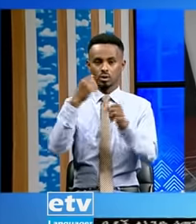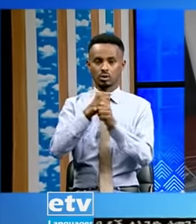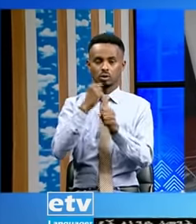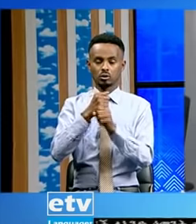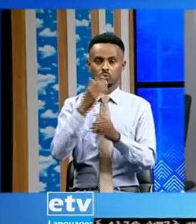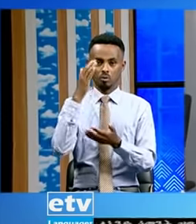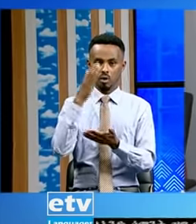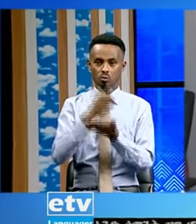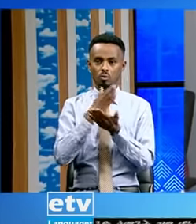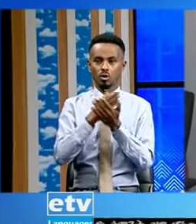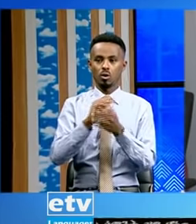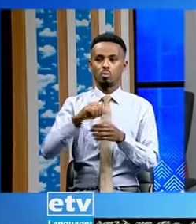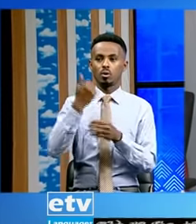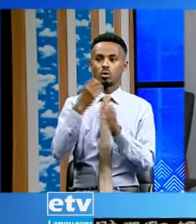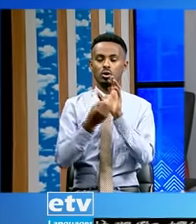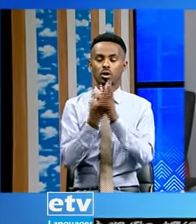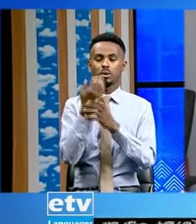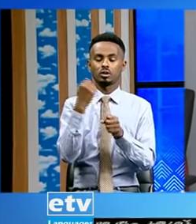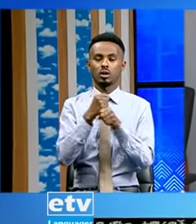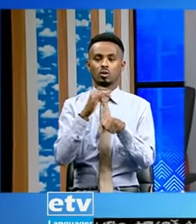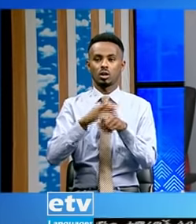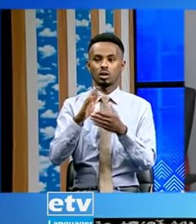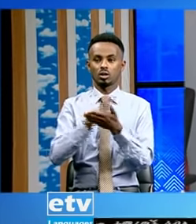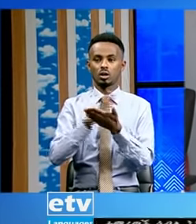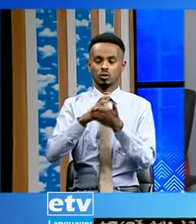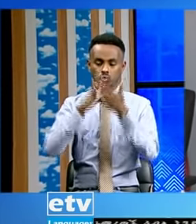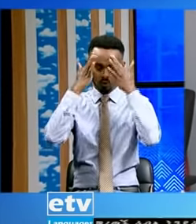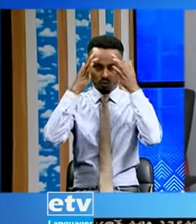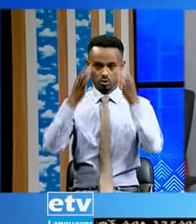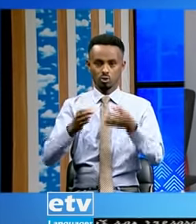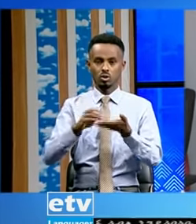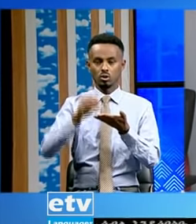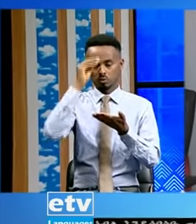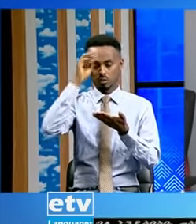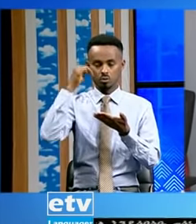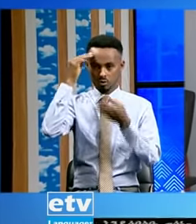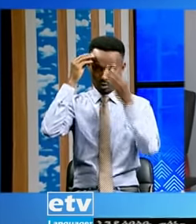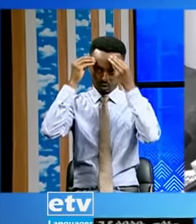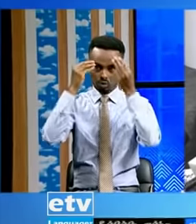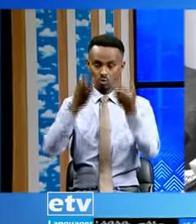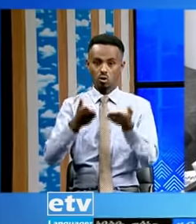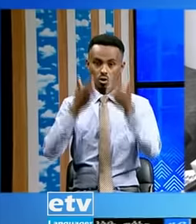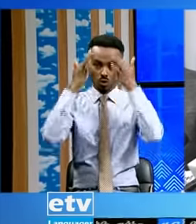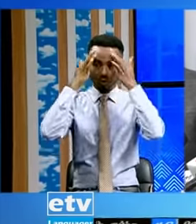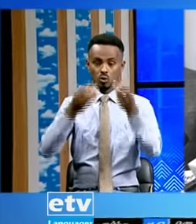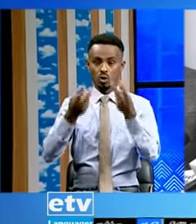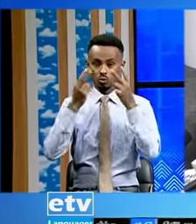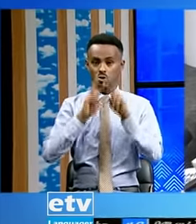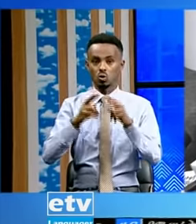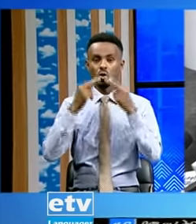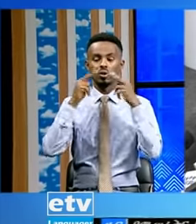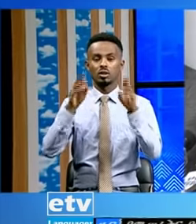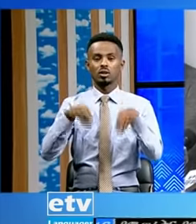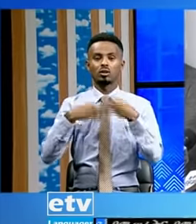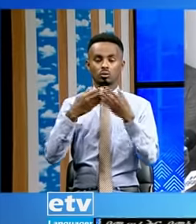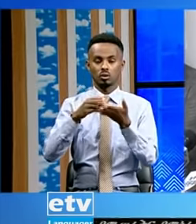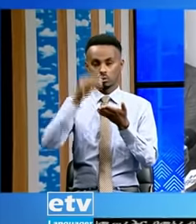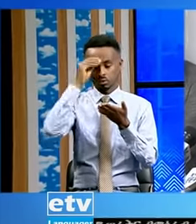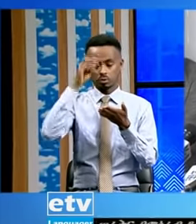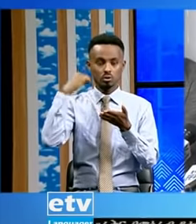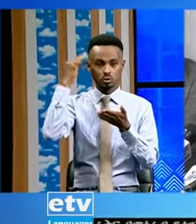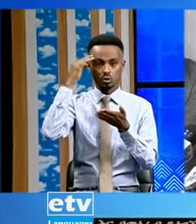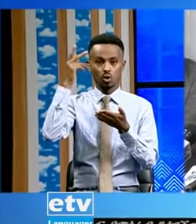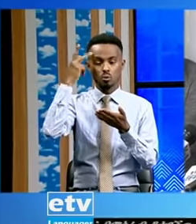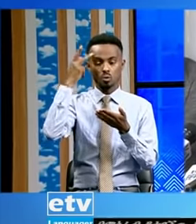ስራቸውን በማቆም በሌሎች የልማት ስራዎች ላይ እንዲሳተፉ መወሰኑን ትምህርት ሚኒስቴር አስታውቋል። ውሳኔውን አስመልክተው መግለጫ የሰጡት የትምህርት